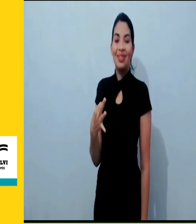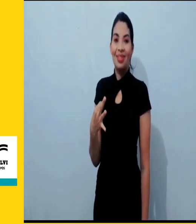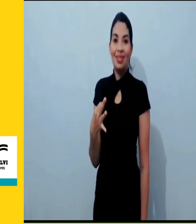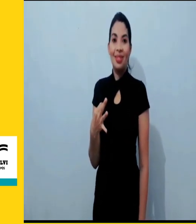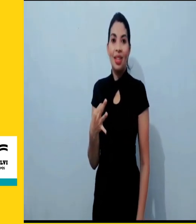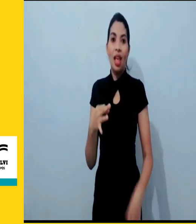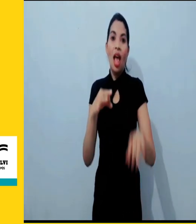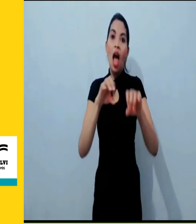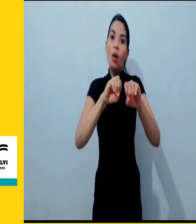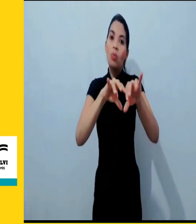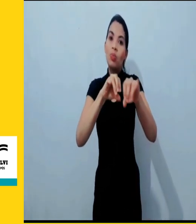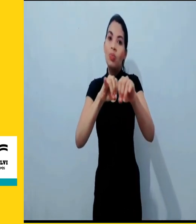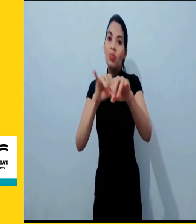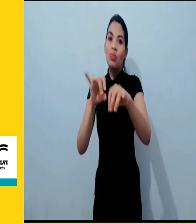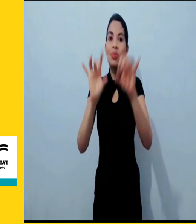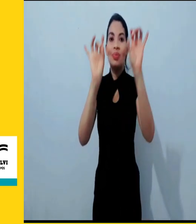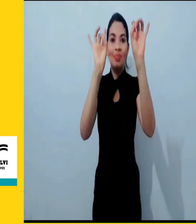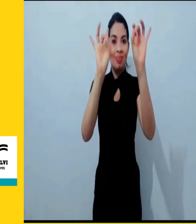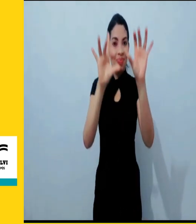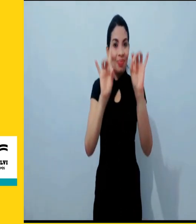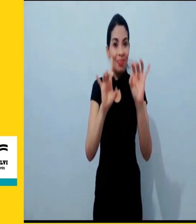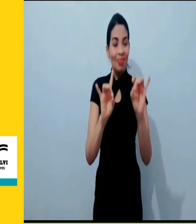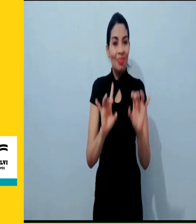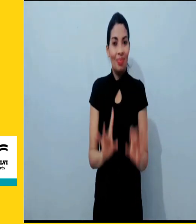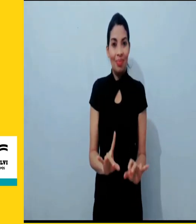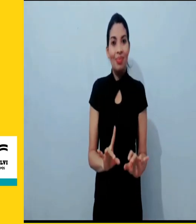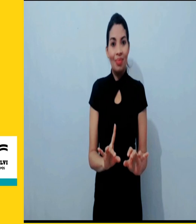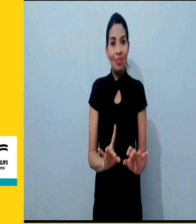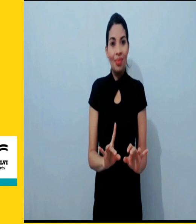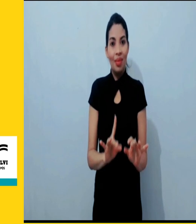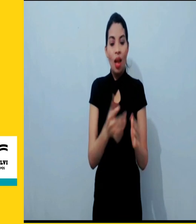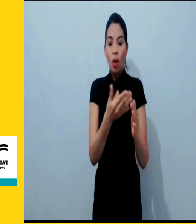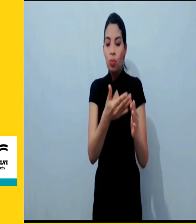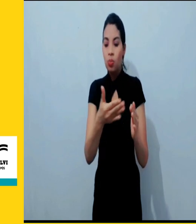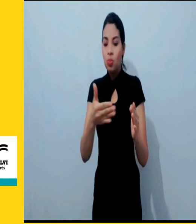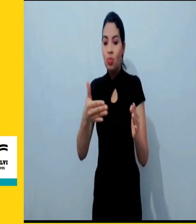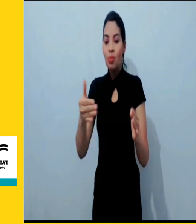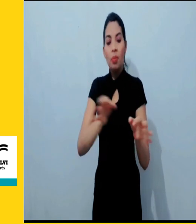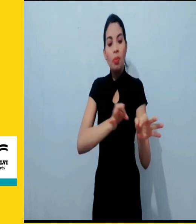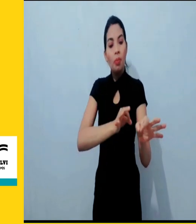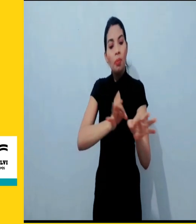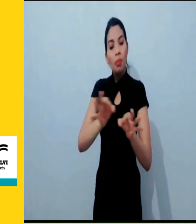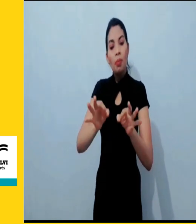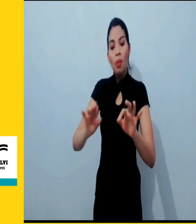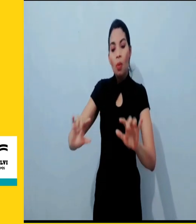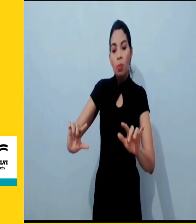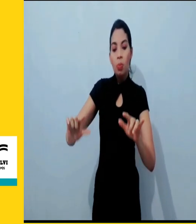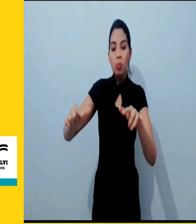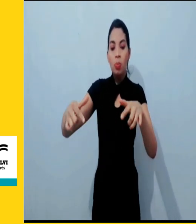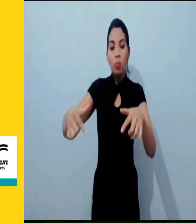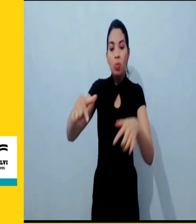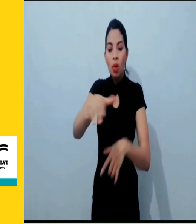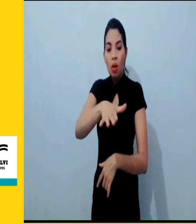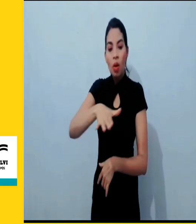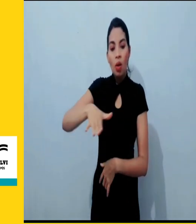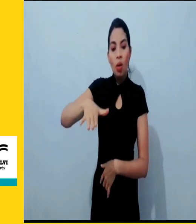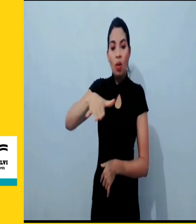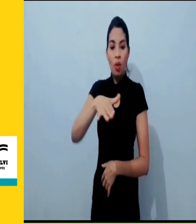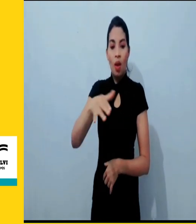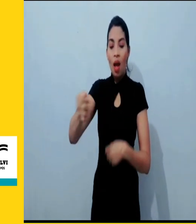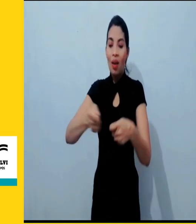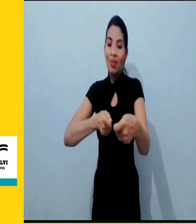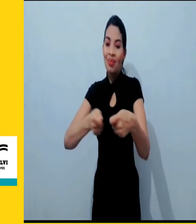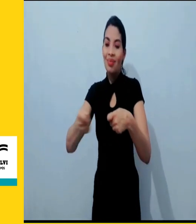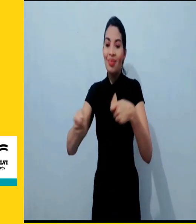educativas especiais. No que cerne à preparação para atuar nessa área e os